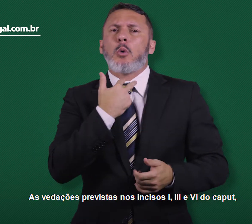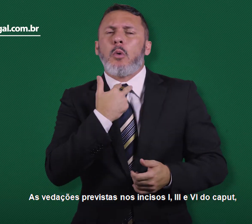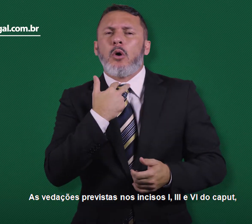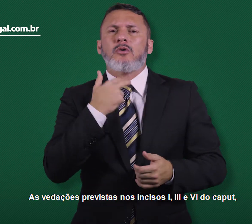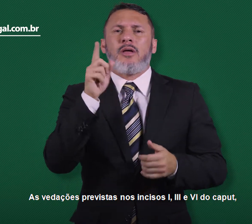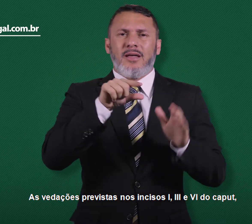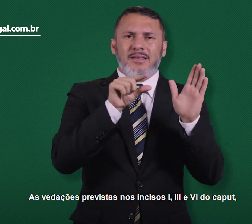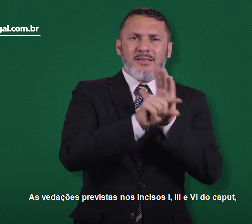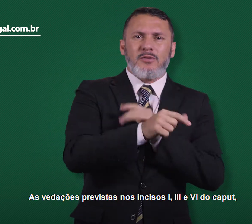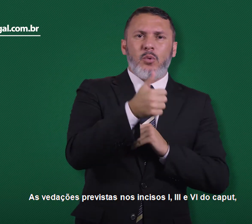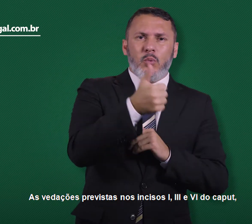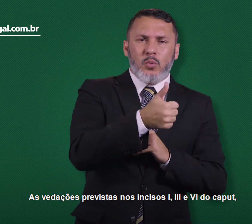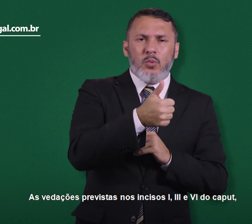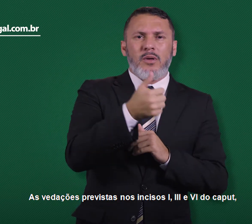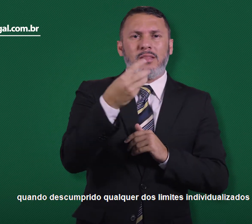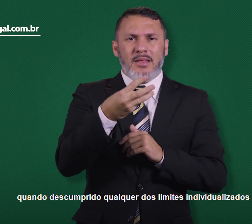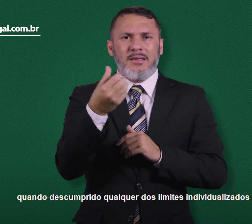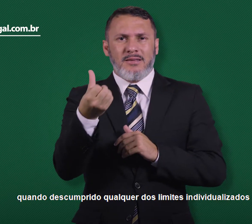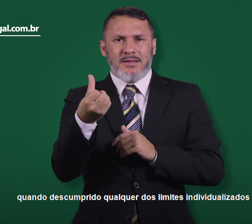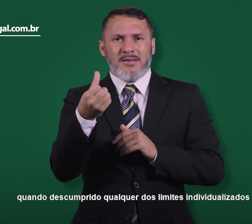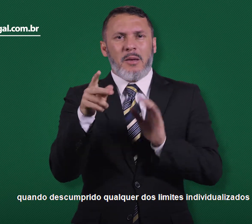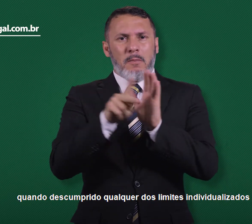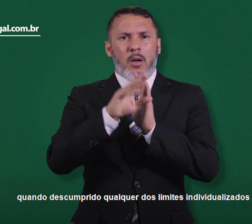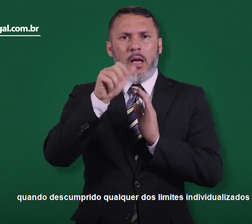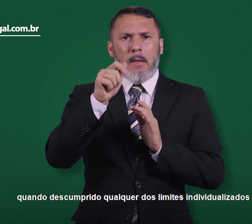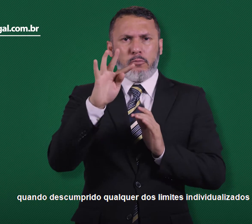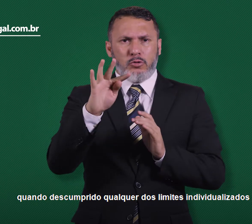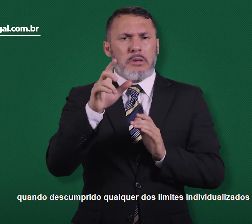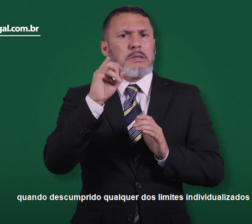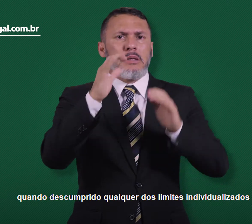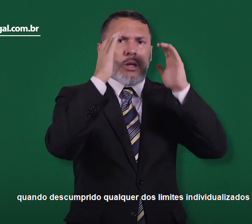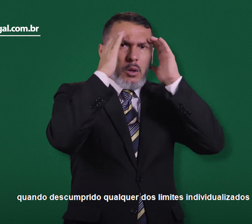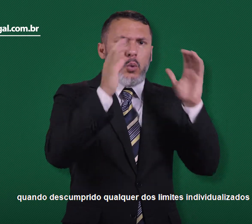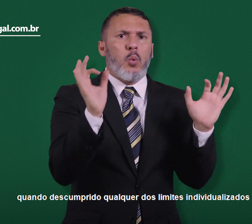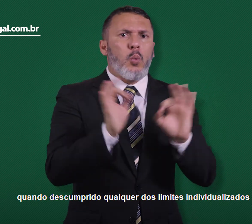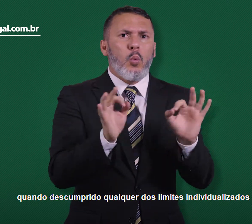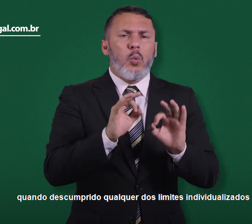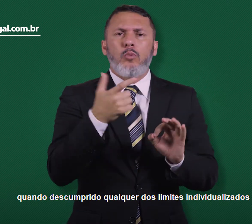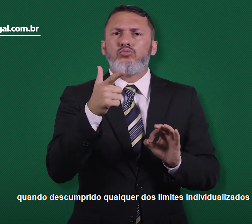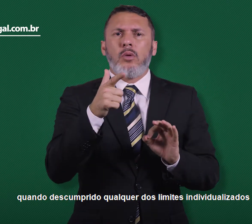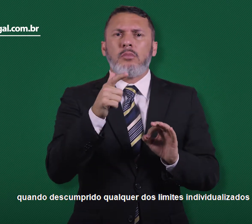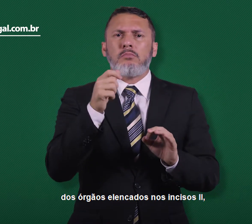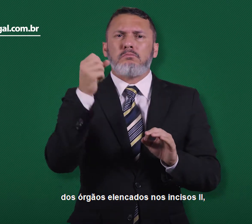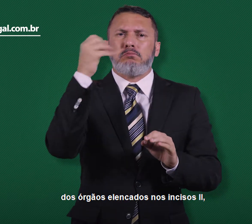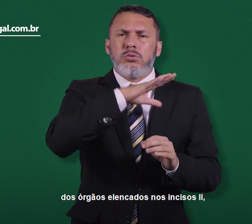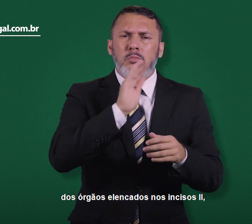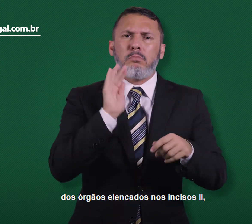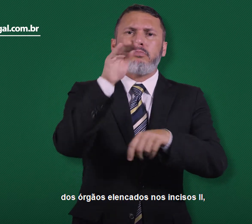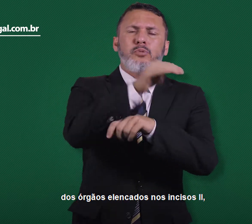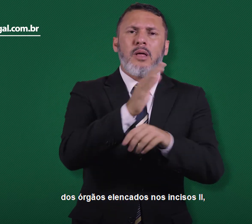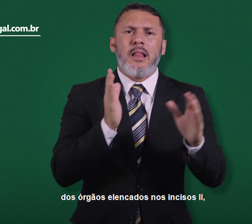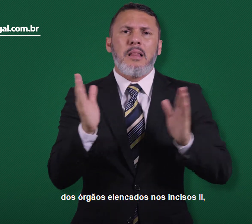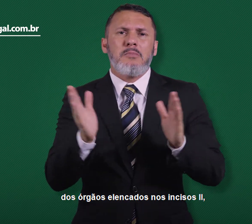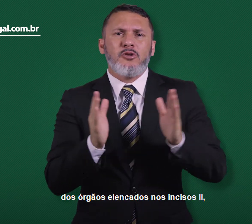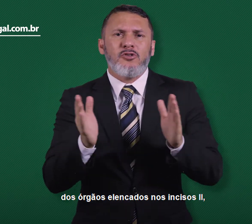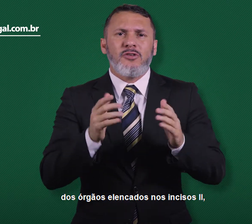e 6 do caput, quando descumprido qualquer dos limites individualizados dos órgãos elencados nos